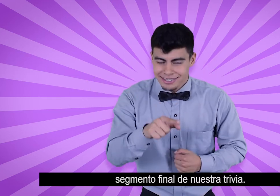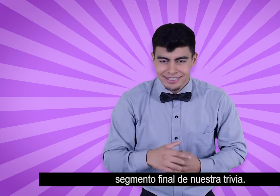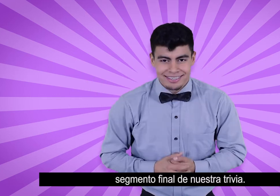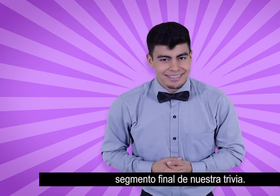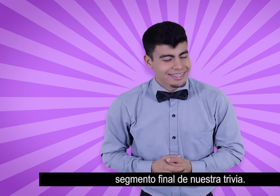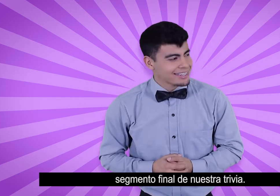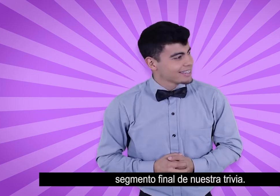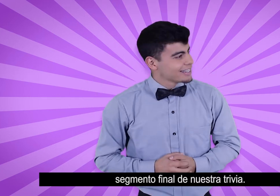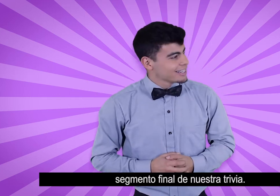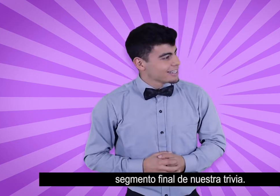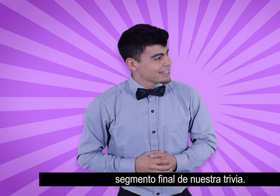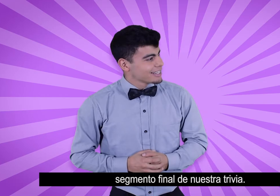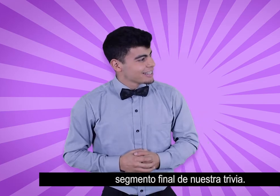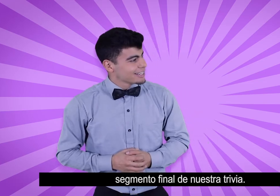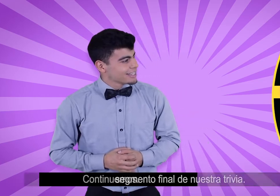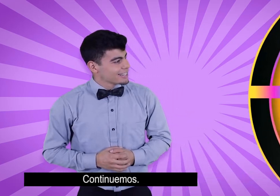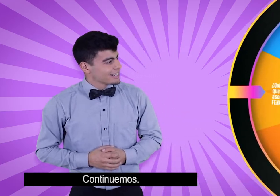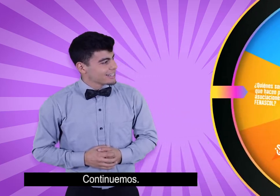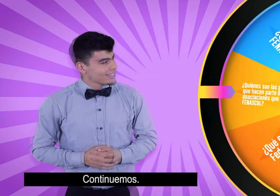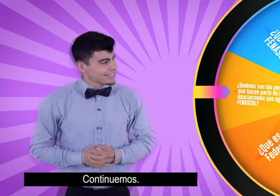segmento final de nuestra trivia. Continuemos.